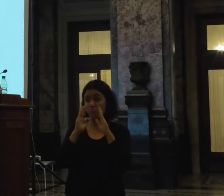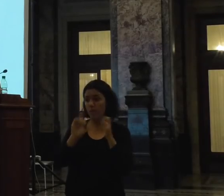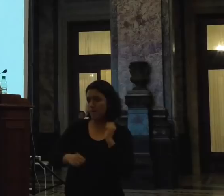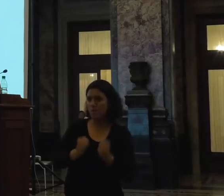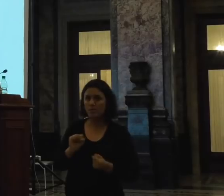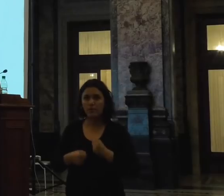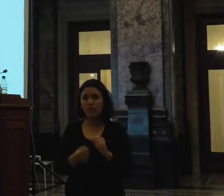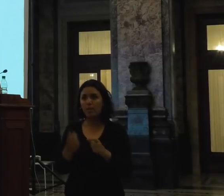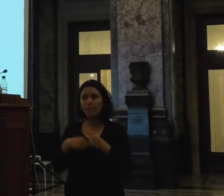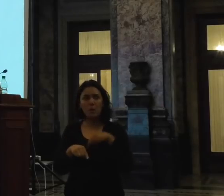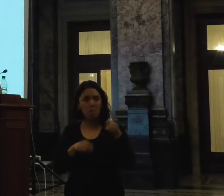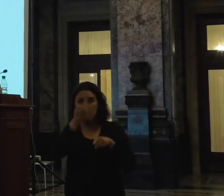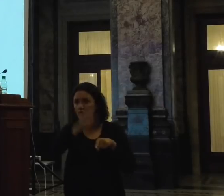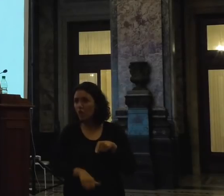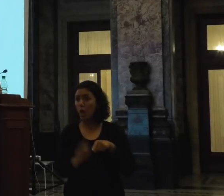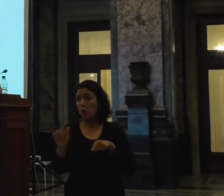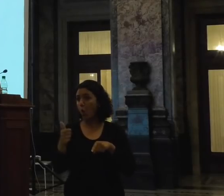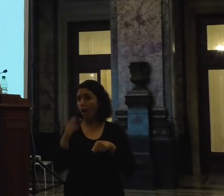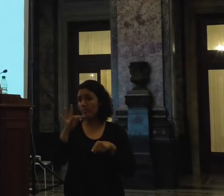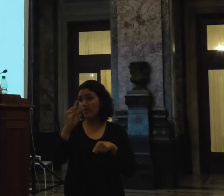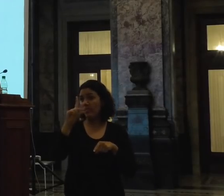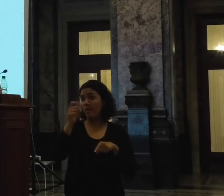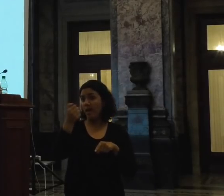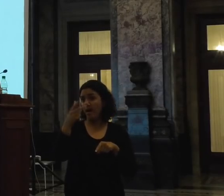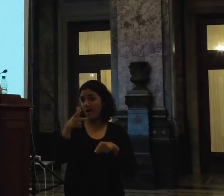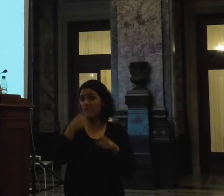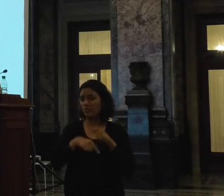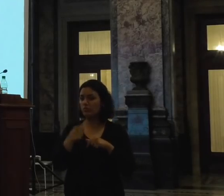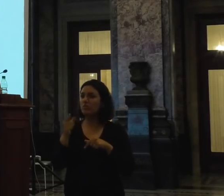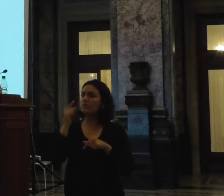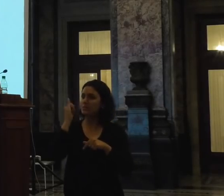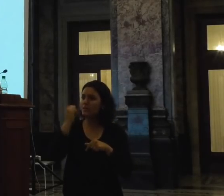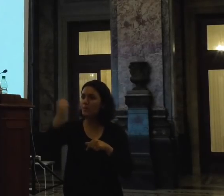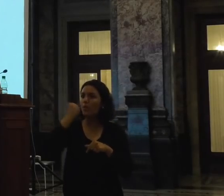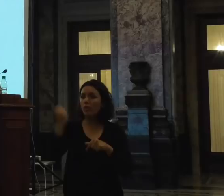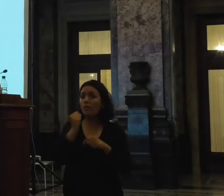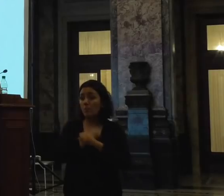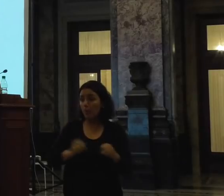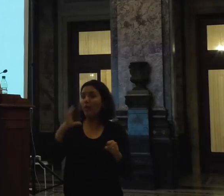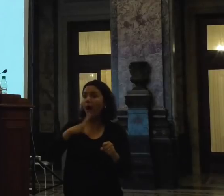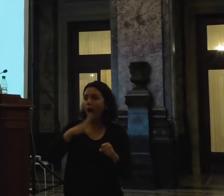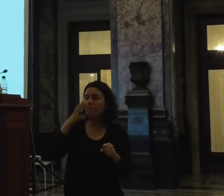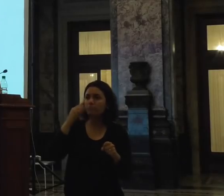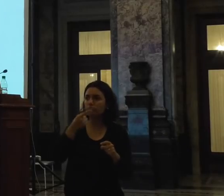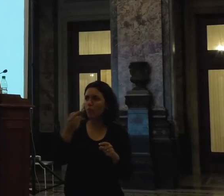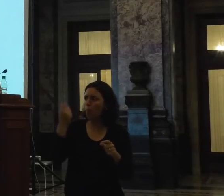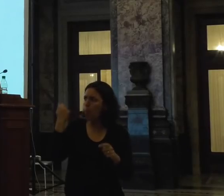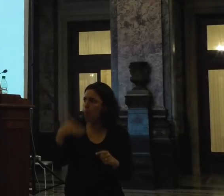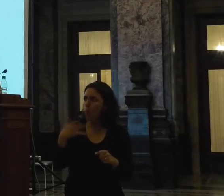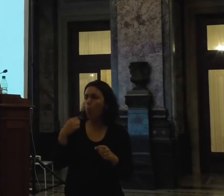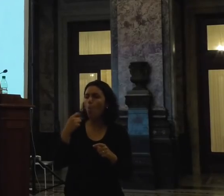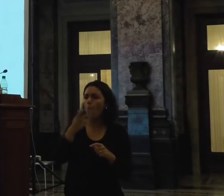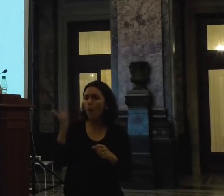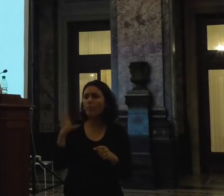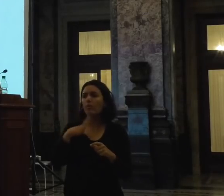Entonces dijimos, bueno, eso está muy bien, queríamos verlo porque uno podría tener un rendimiento visual igual, pero puede estar mediado